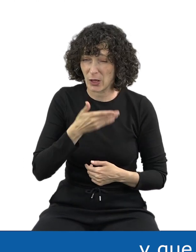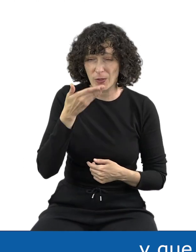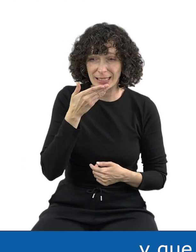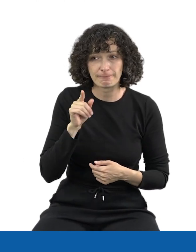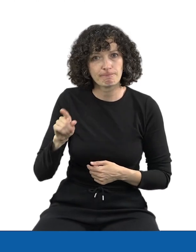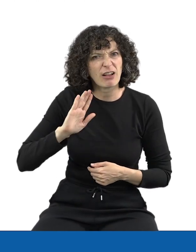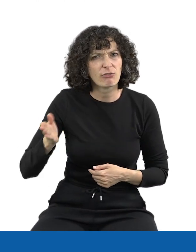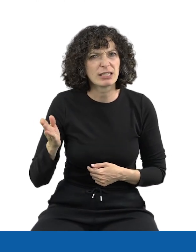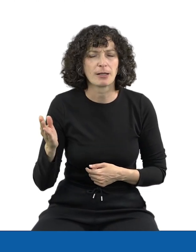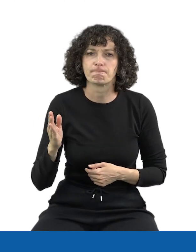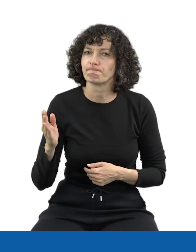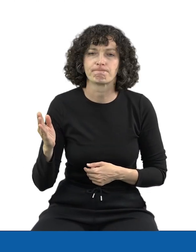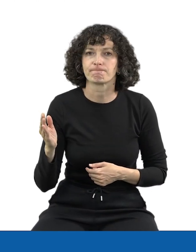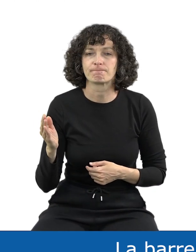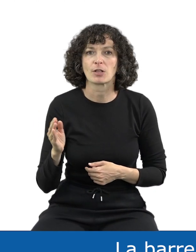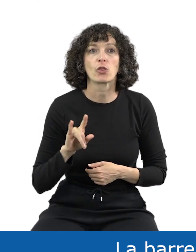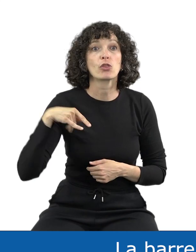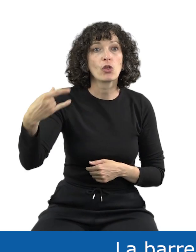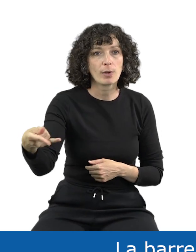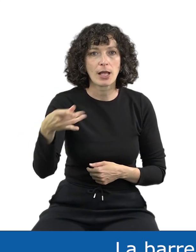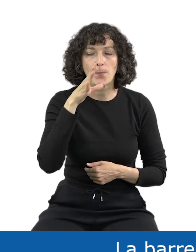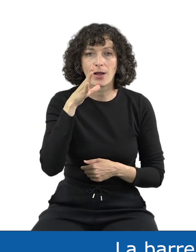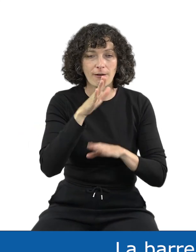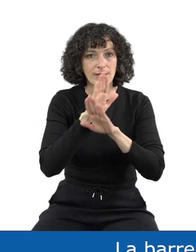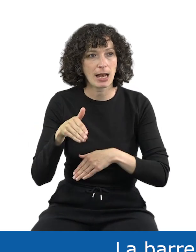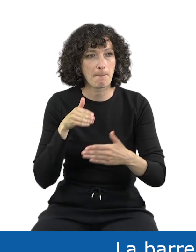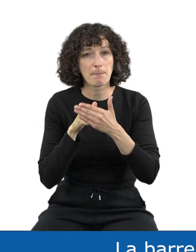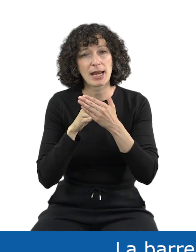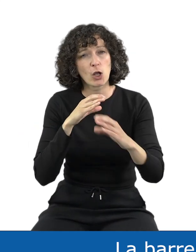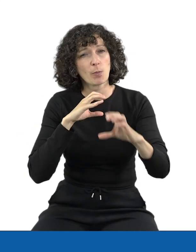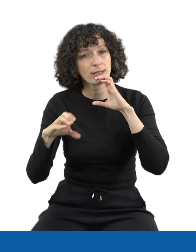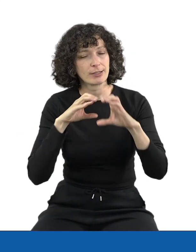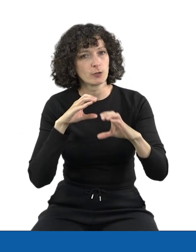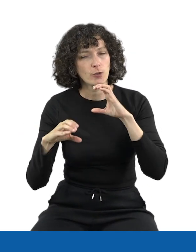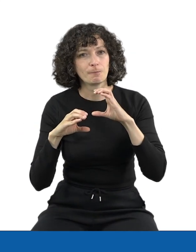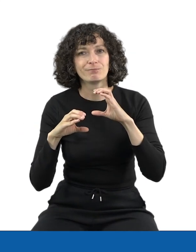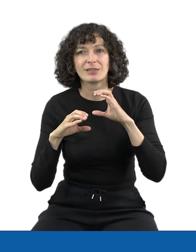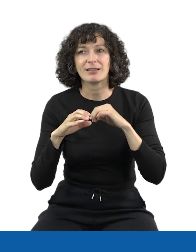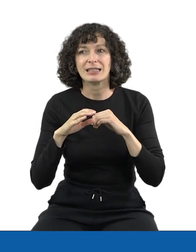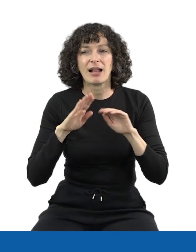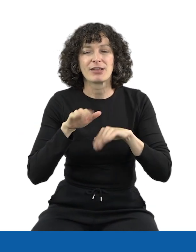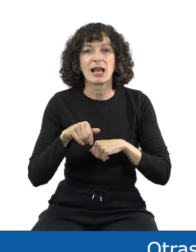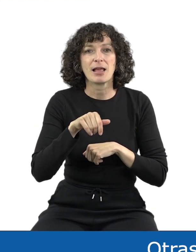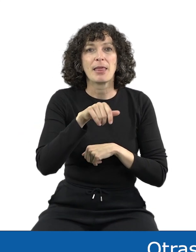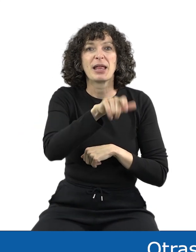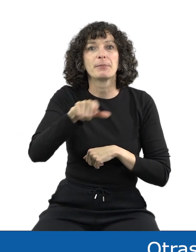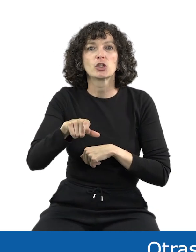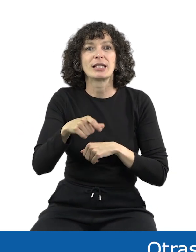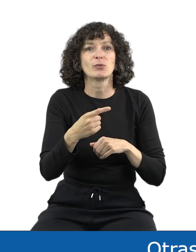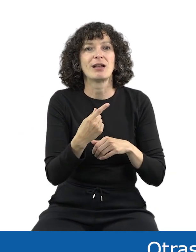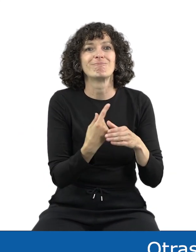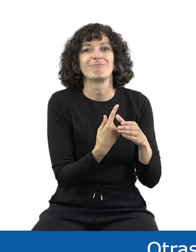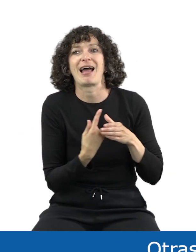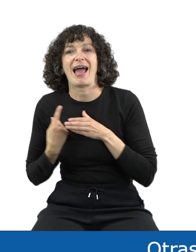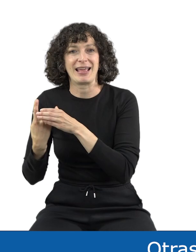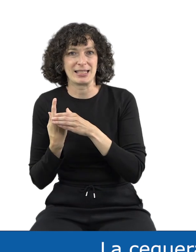que a nosotros, porque la barrera de comunicación al final te aísla de las personas. Otras discapacidades